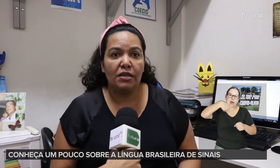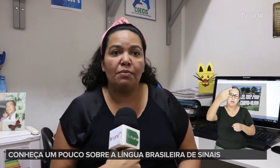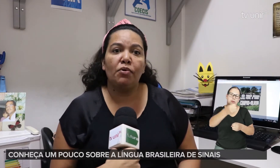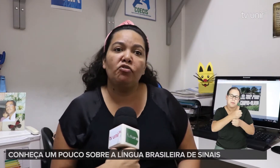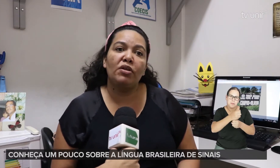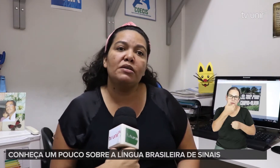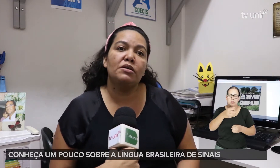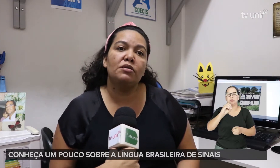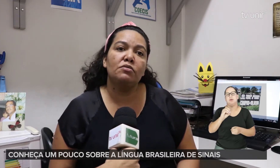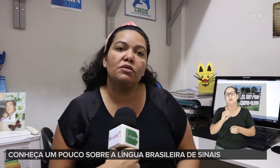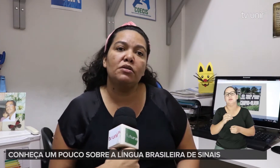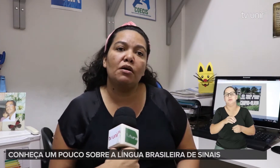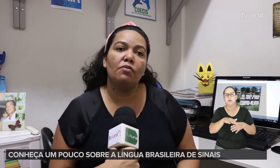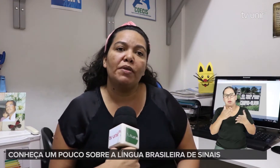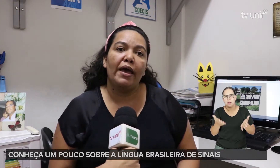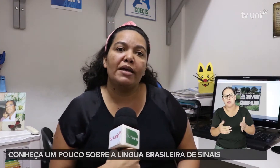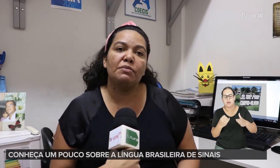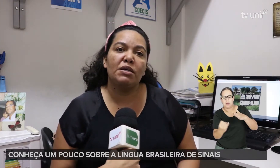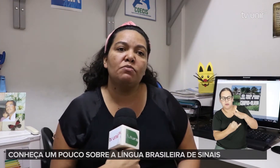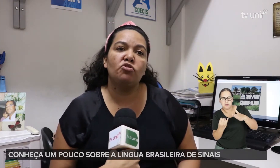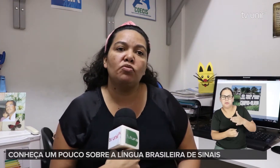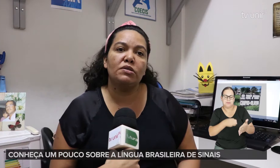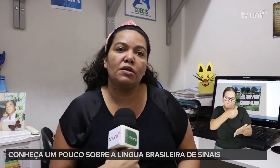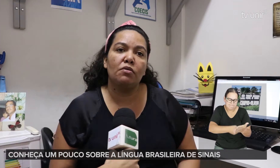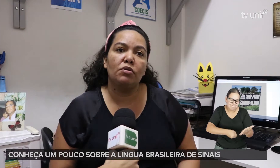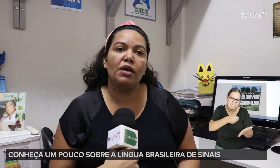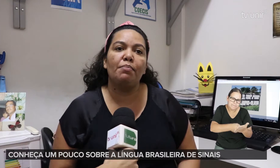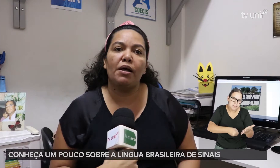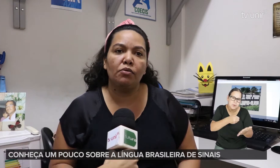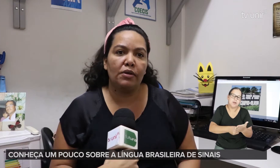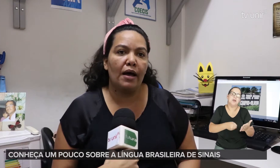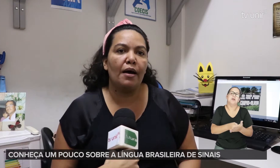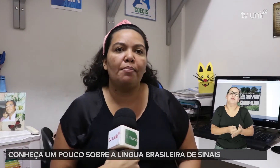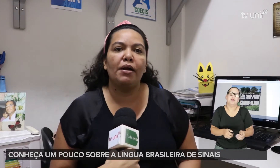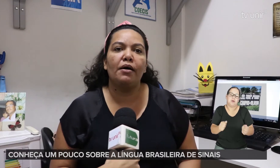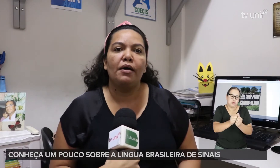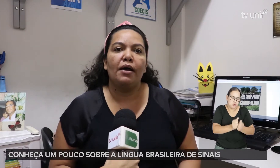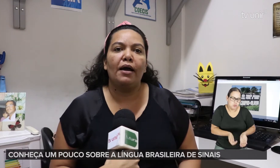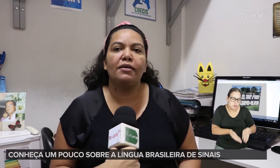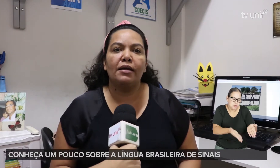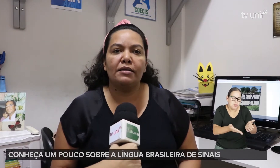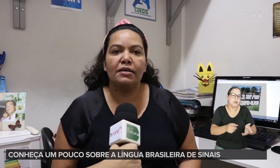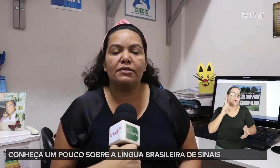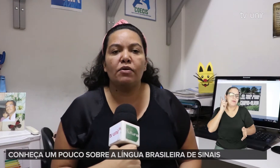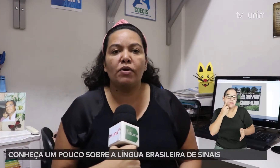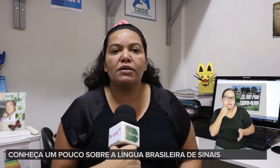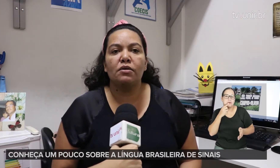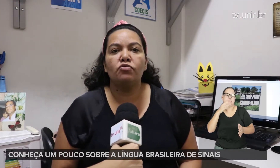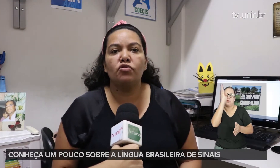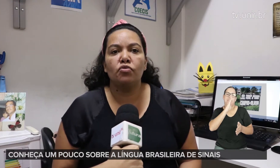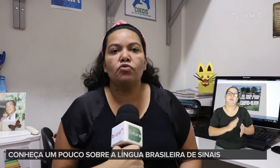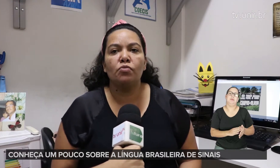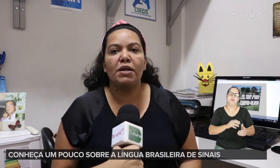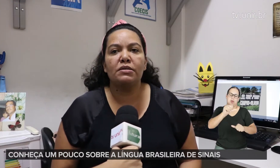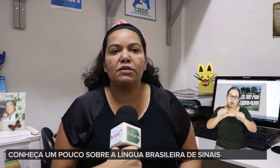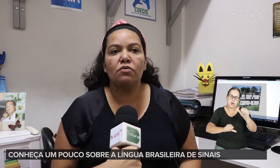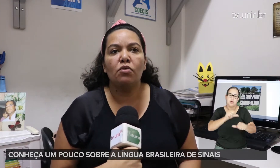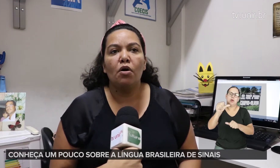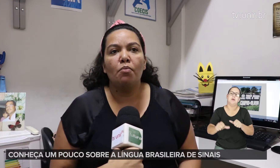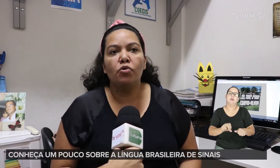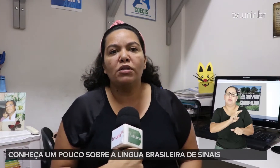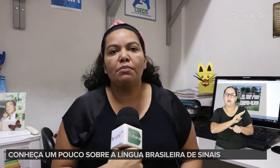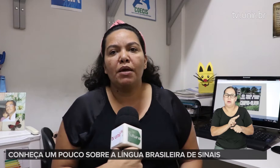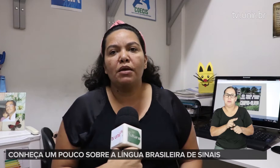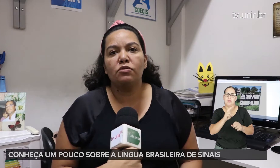FENEIDA, e depois de 10 anos, então, essa mesma instituição que é para lutar para a integralização e educação de surdos no